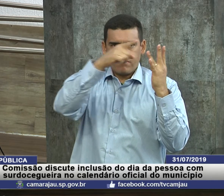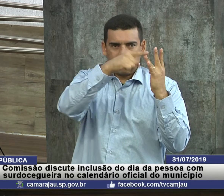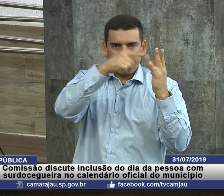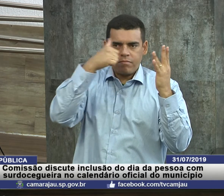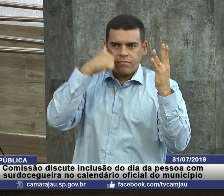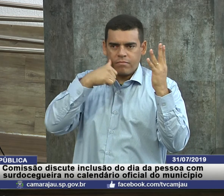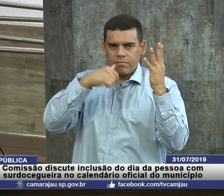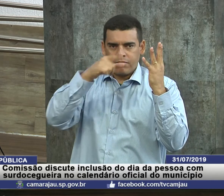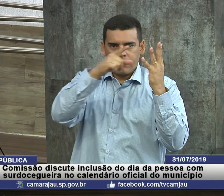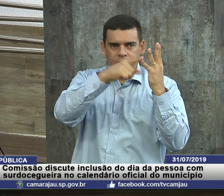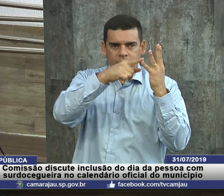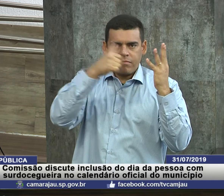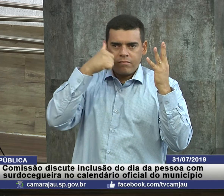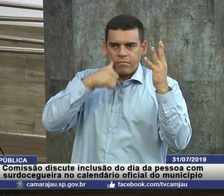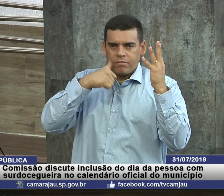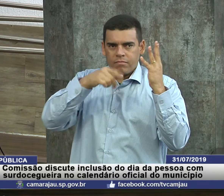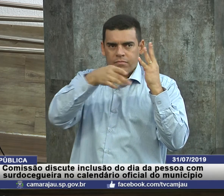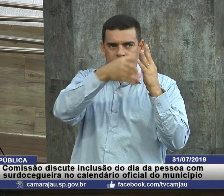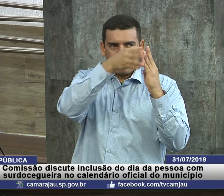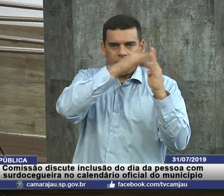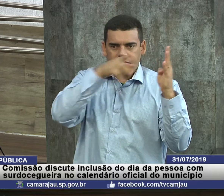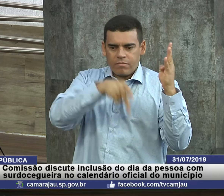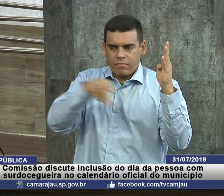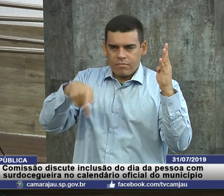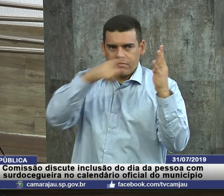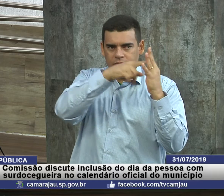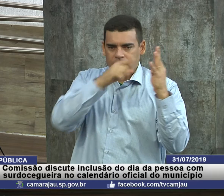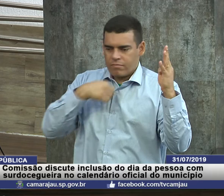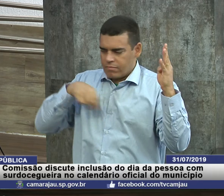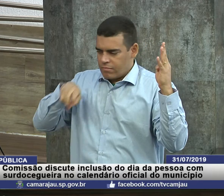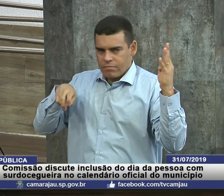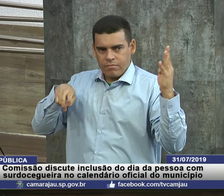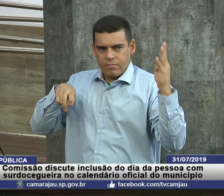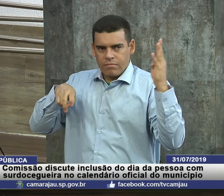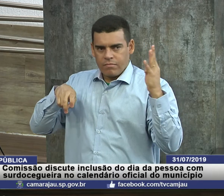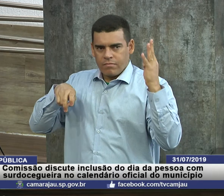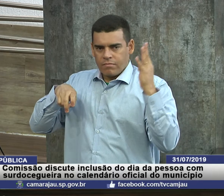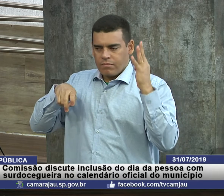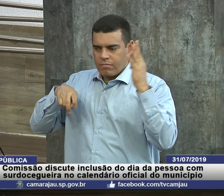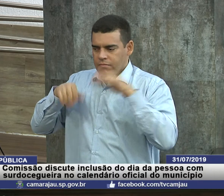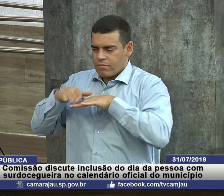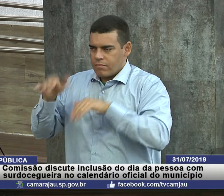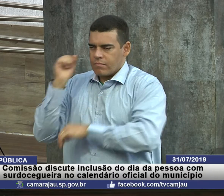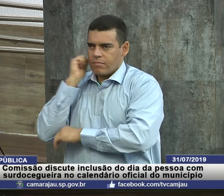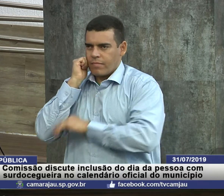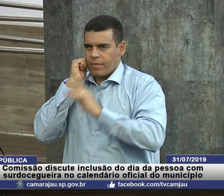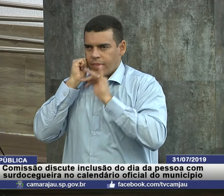Até que um dia, eu fazendo já homem, eu estava trabalhando,